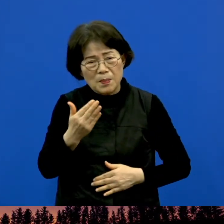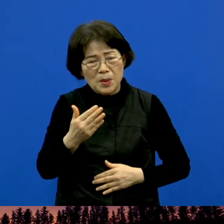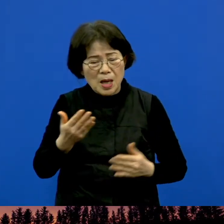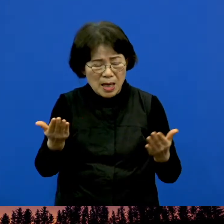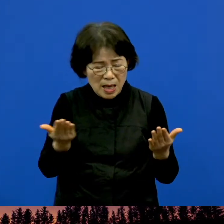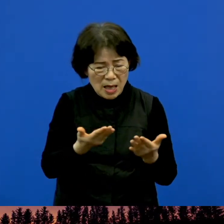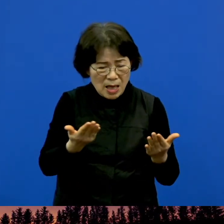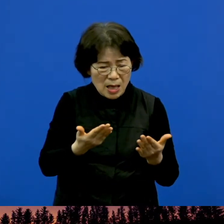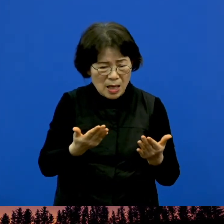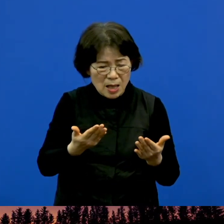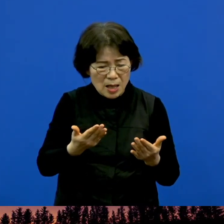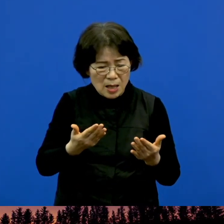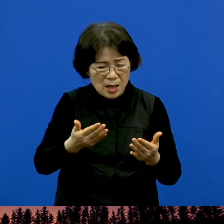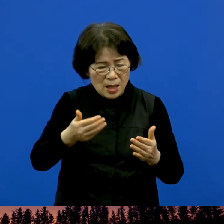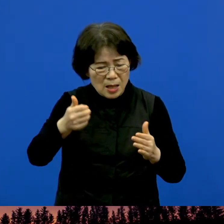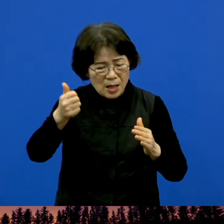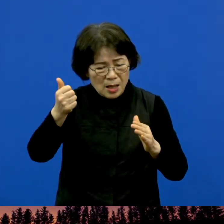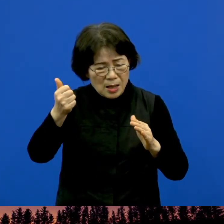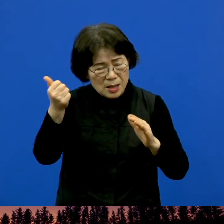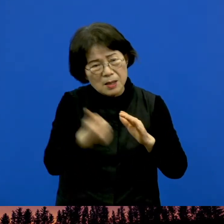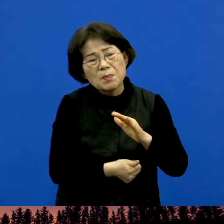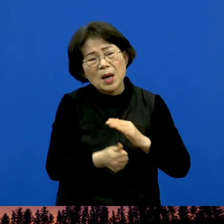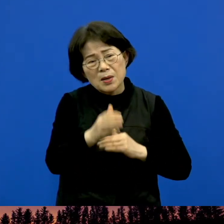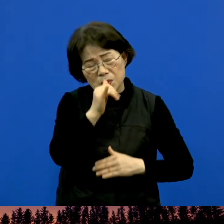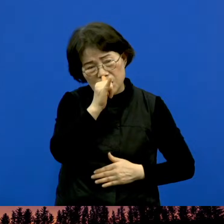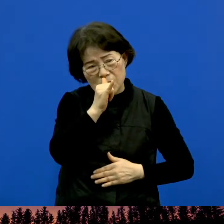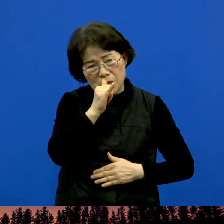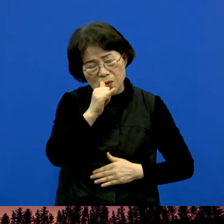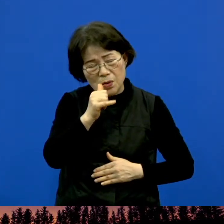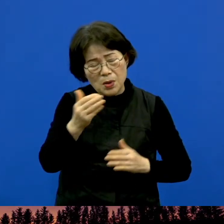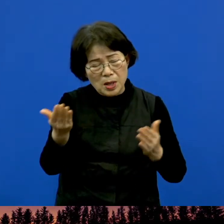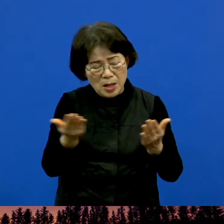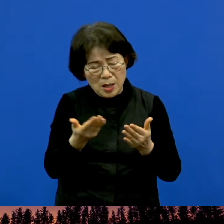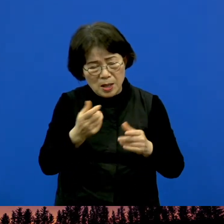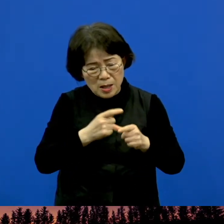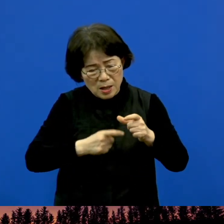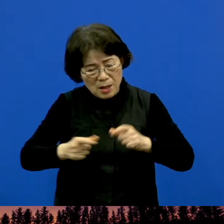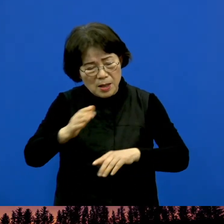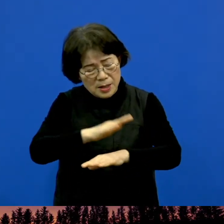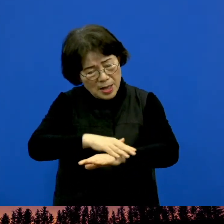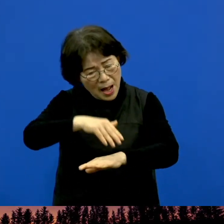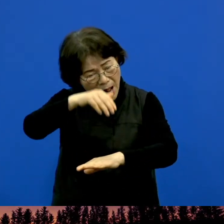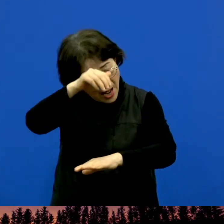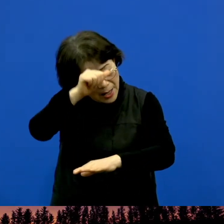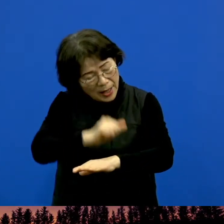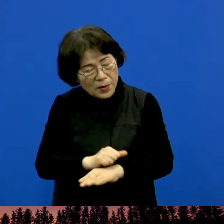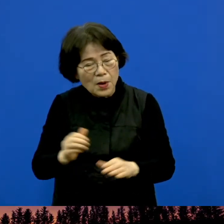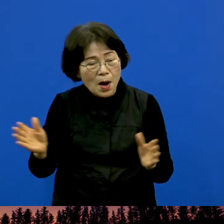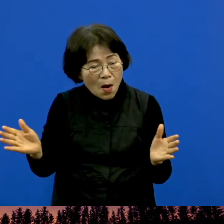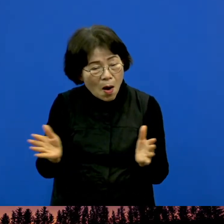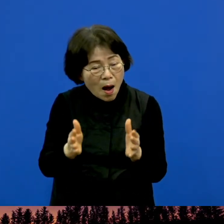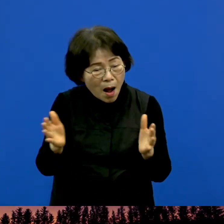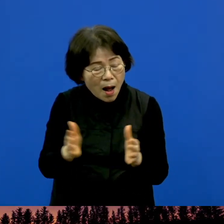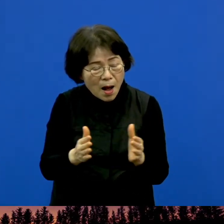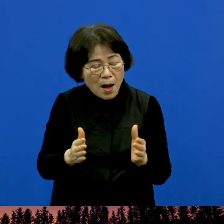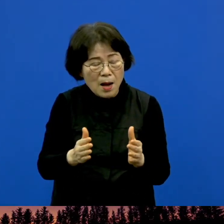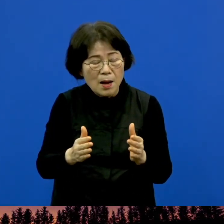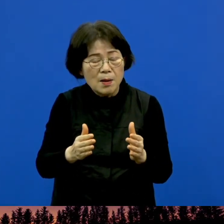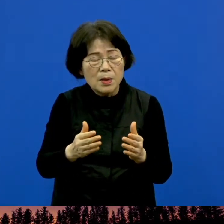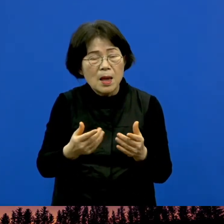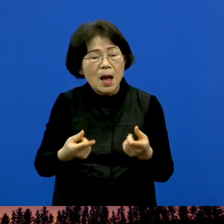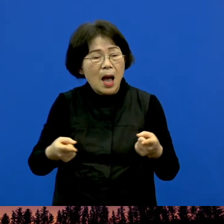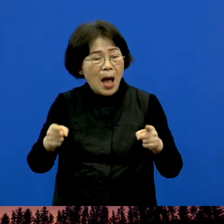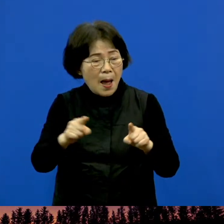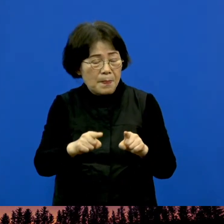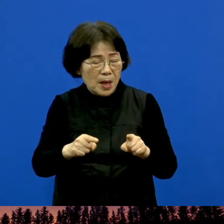일이 그르치게 되는 거죠. 일을 더 잘하도록 불렀는데 함께하지 못하게